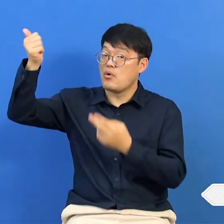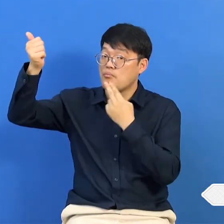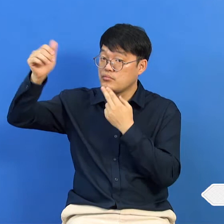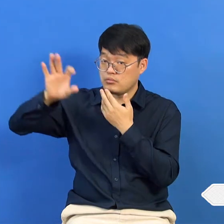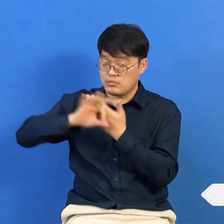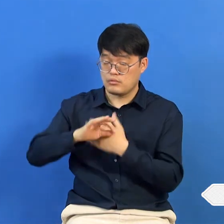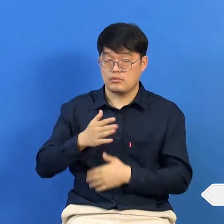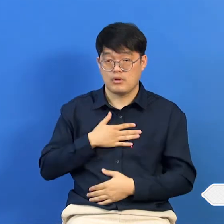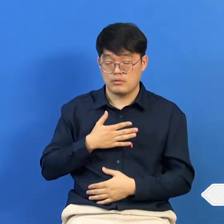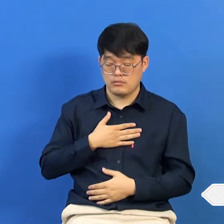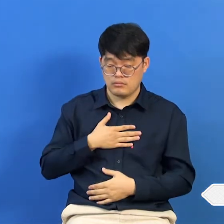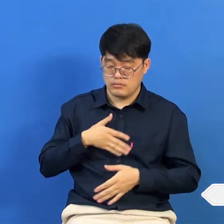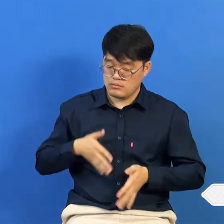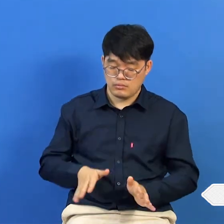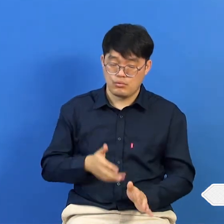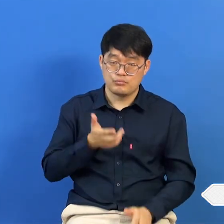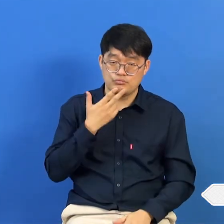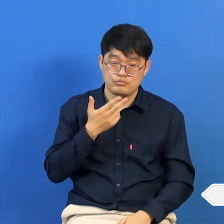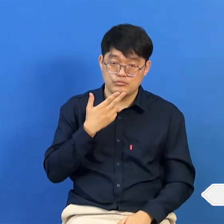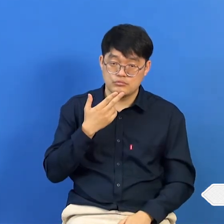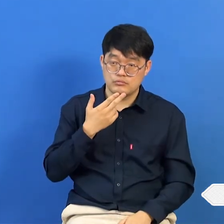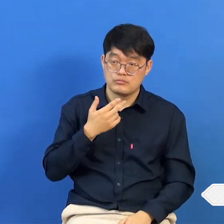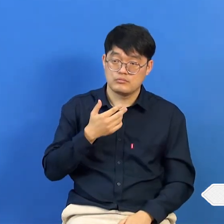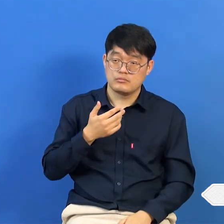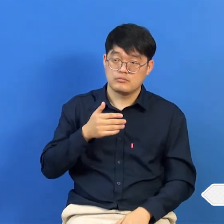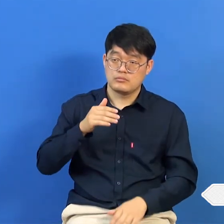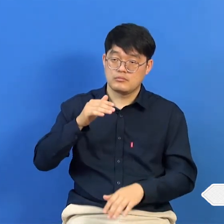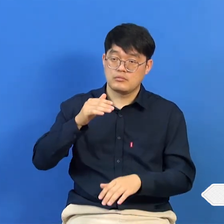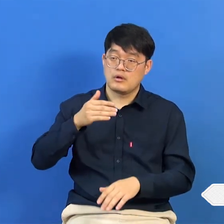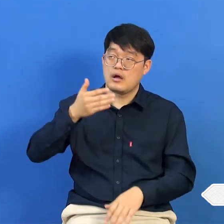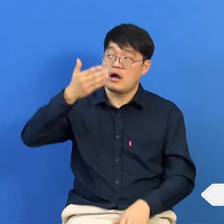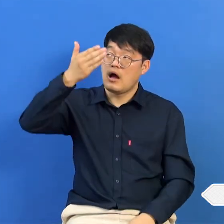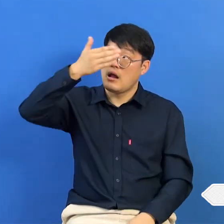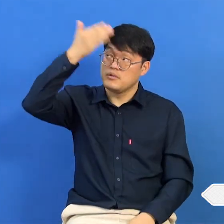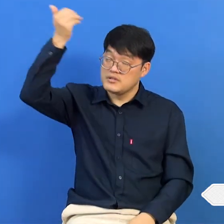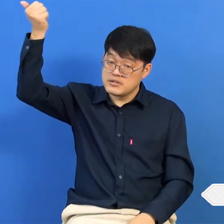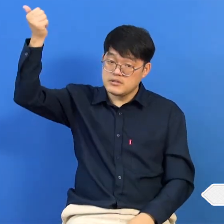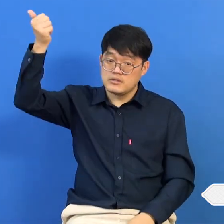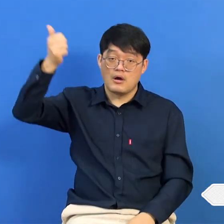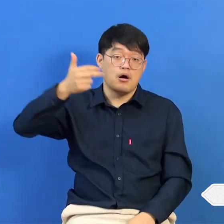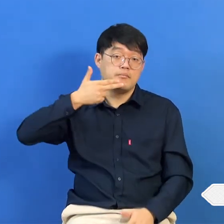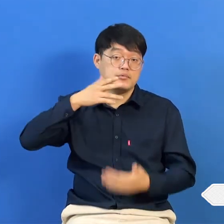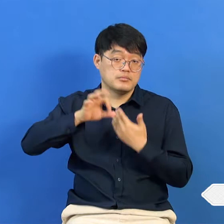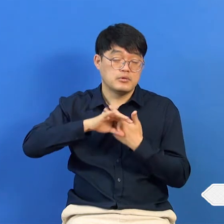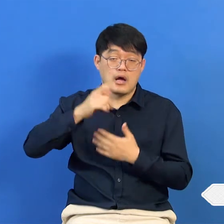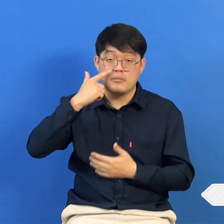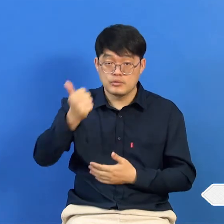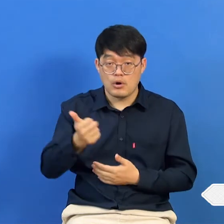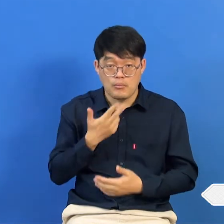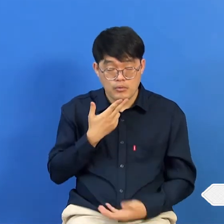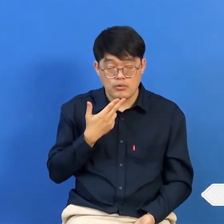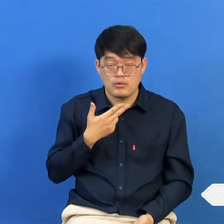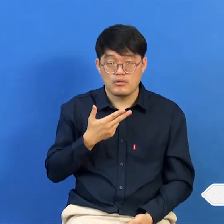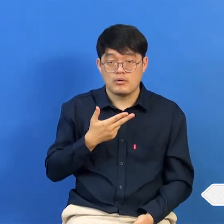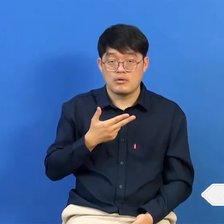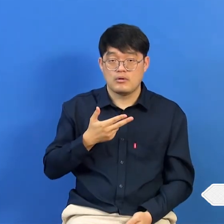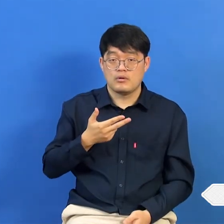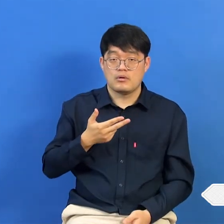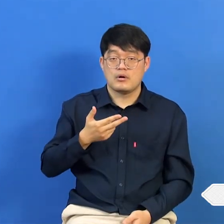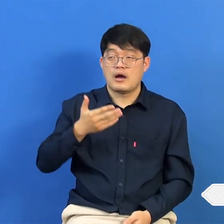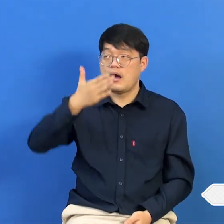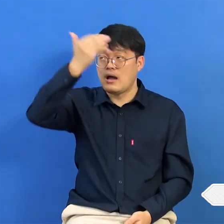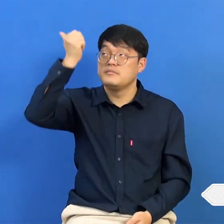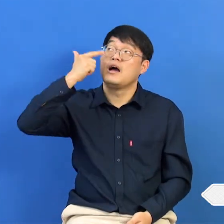아닙니까? 조부가 없으면 아버지는 없습니다. 증조부가 없으면 조부는 없습니다. 그렇게